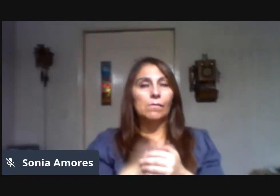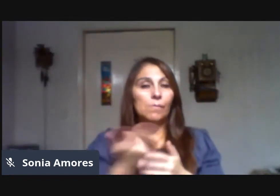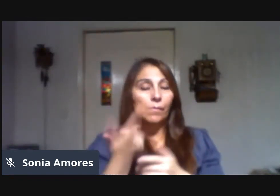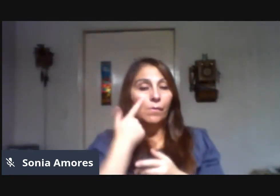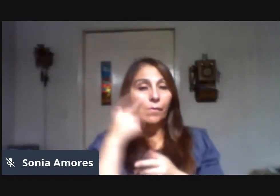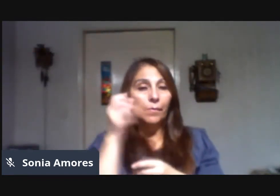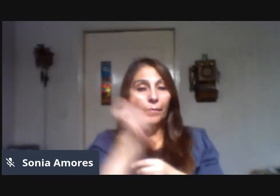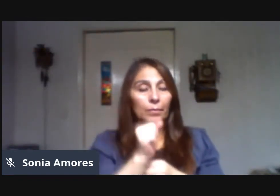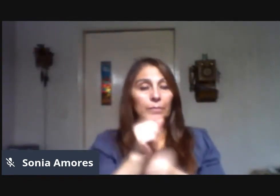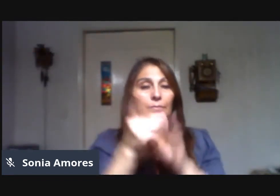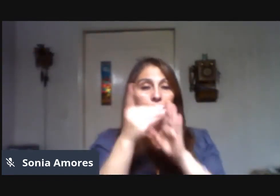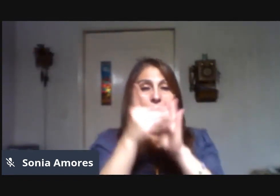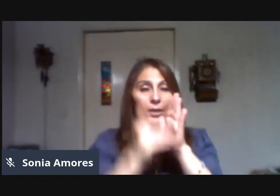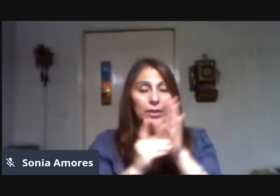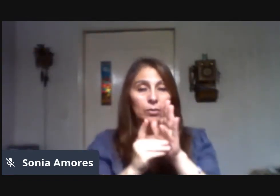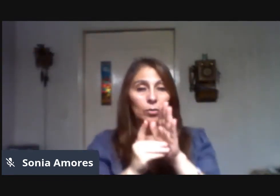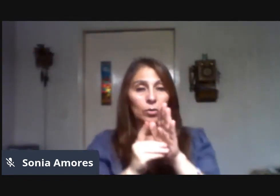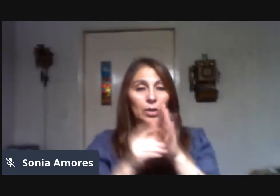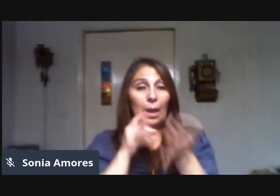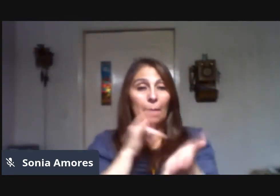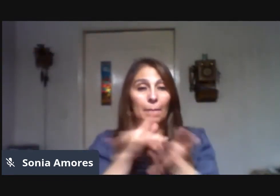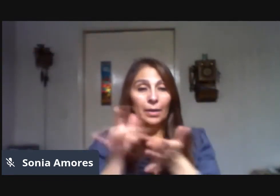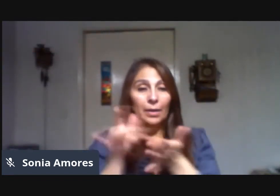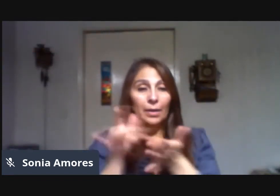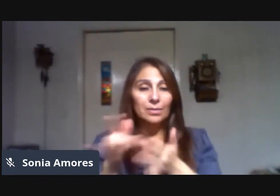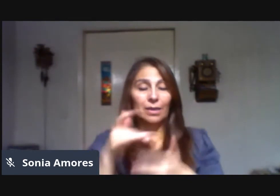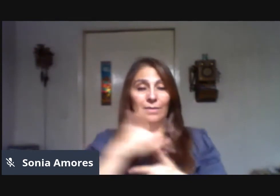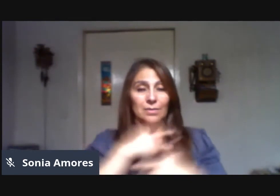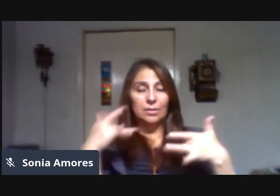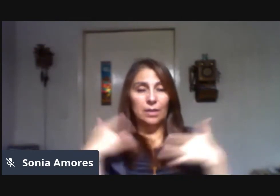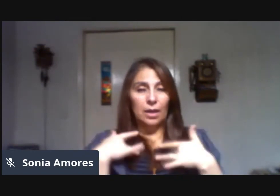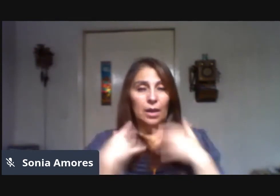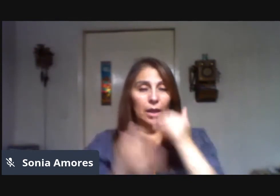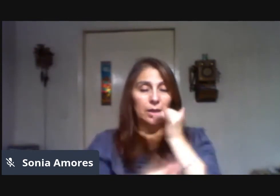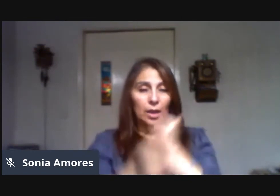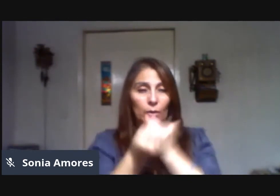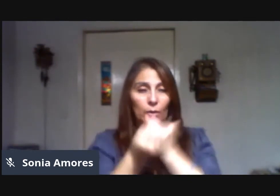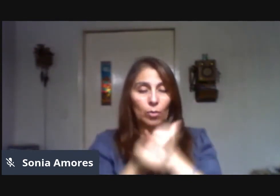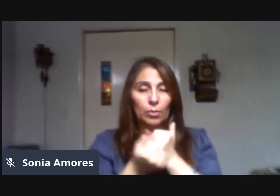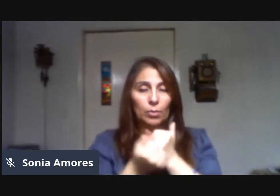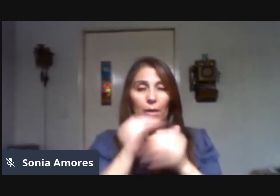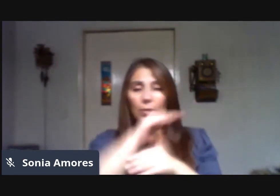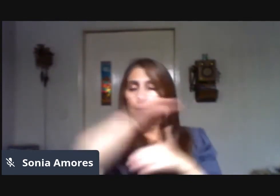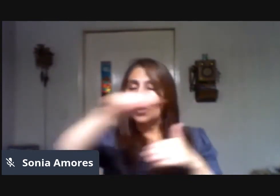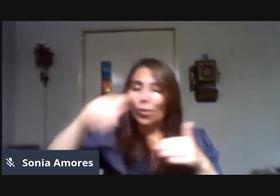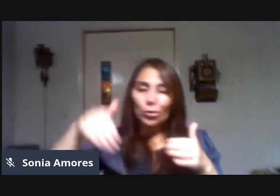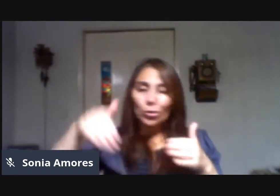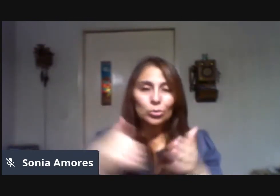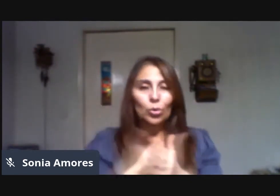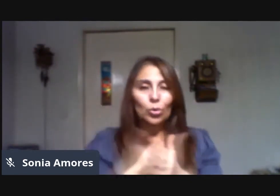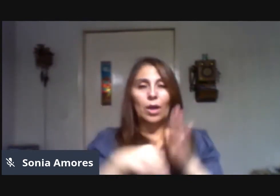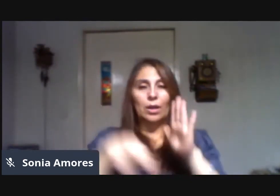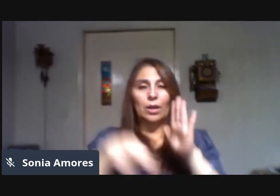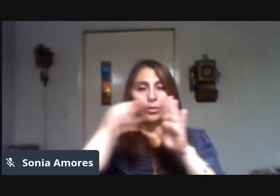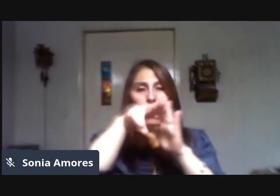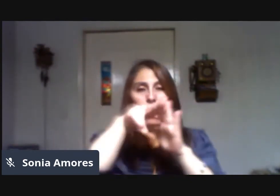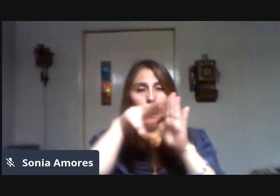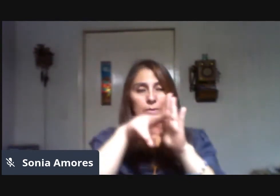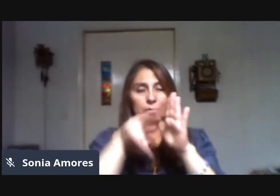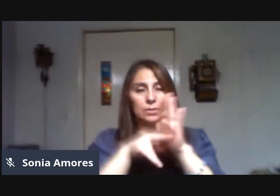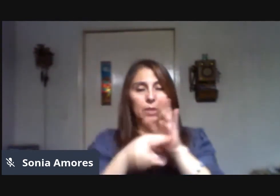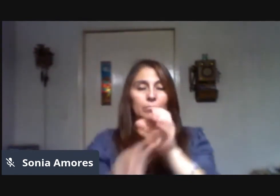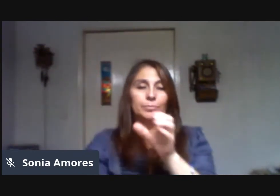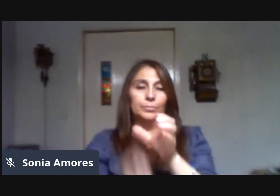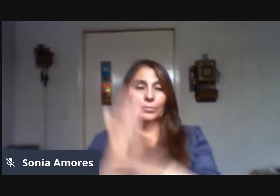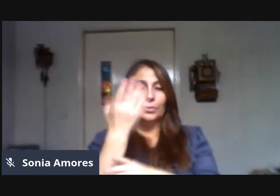y sanitaria, sino todo el andamiaje jurídico de normatividad que expidió el gobierno específicamente